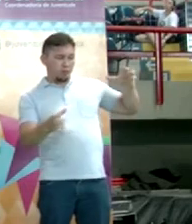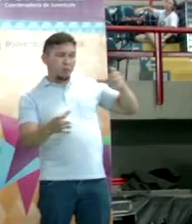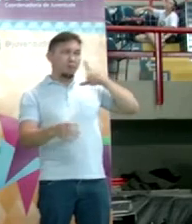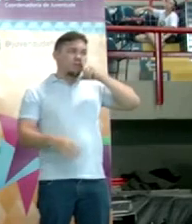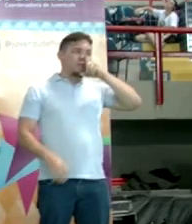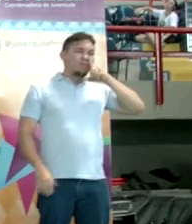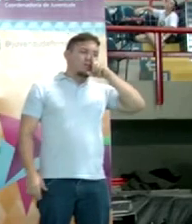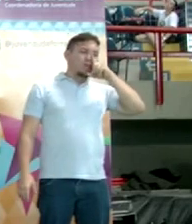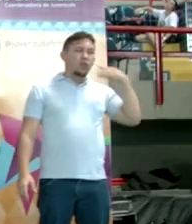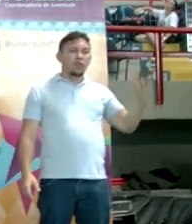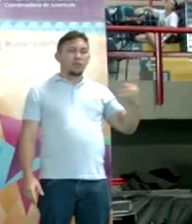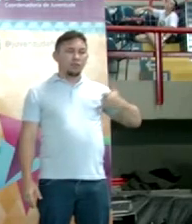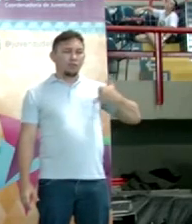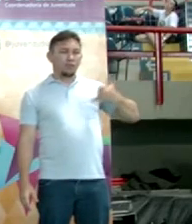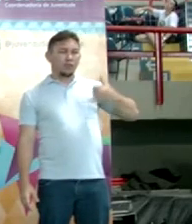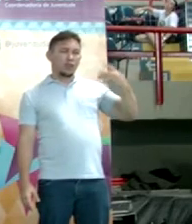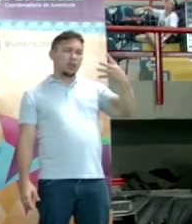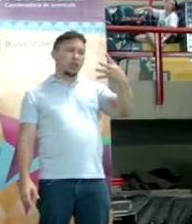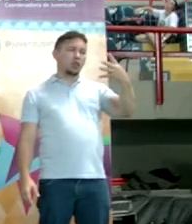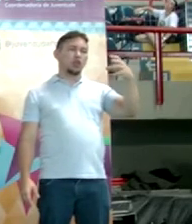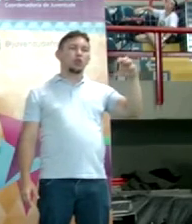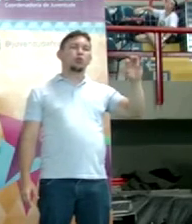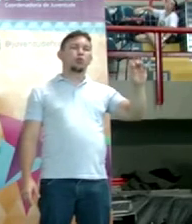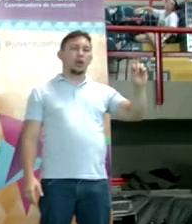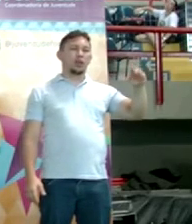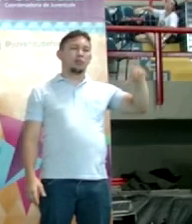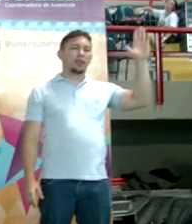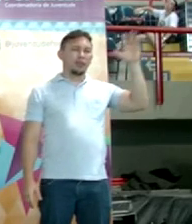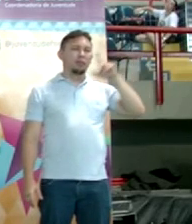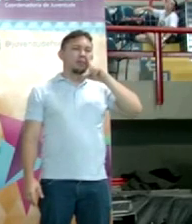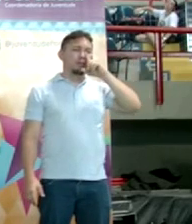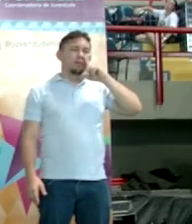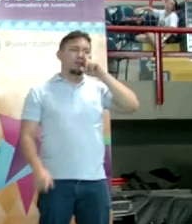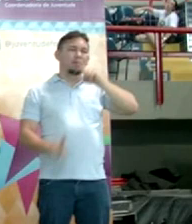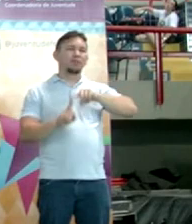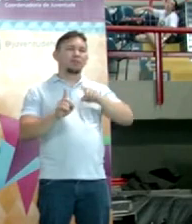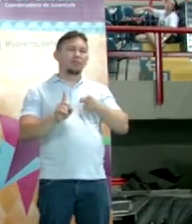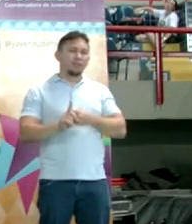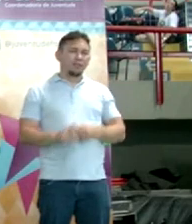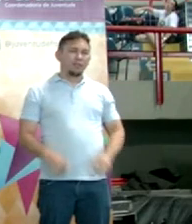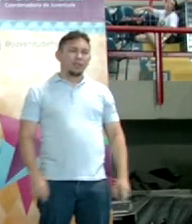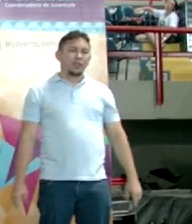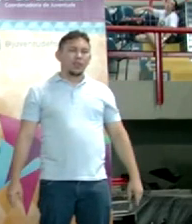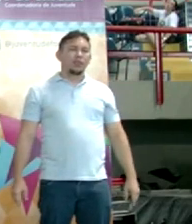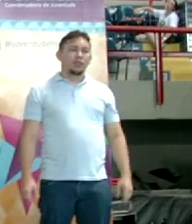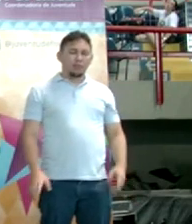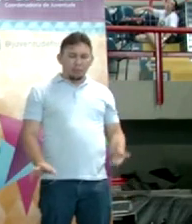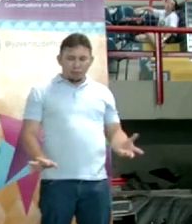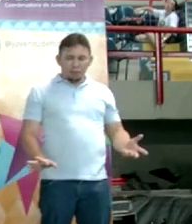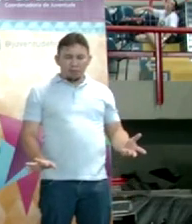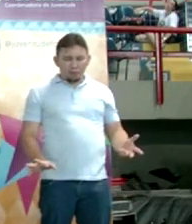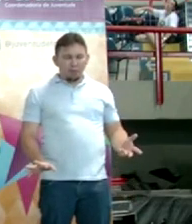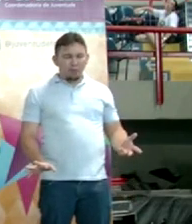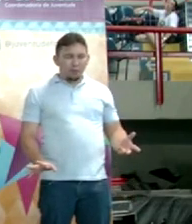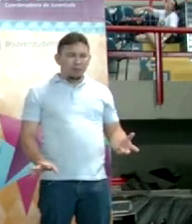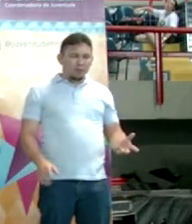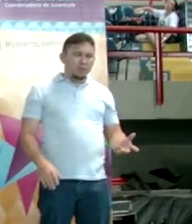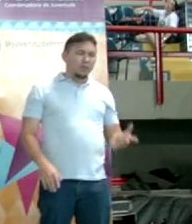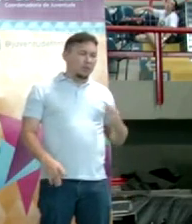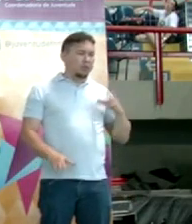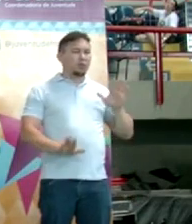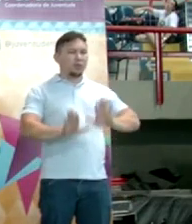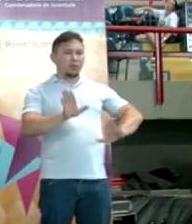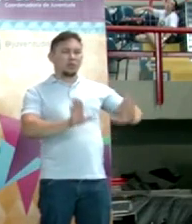de risco após os 40 anos. Os 40 anos já é uma gravidez, né, que já inspira